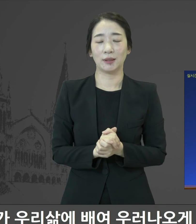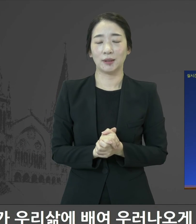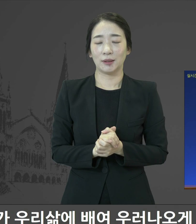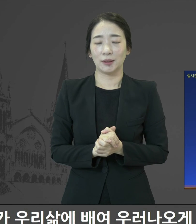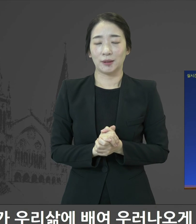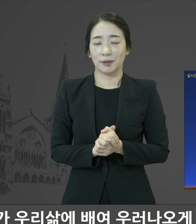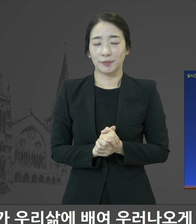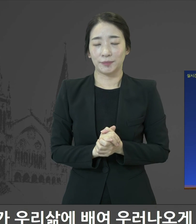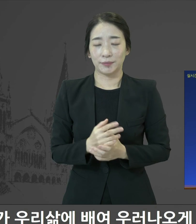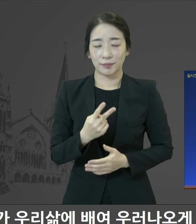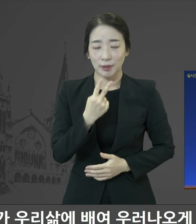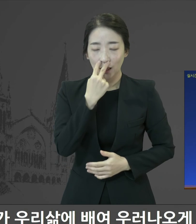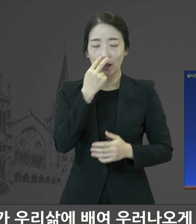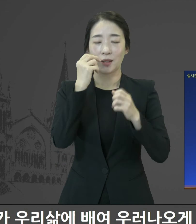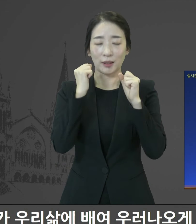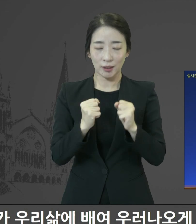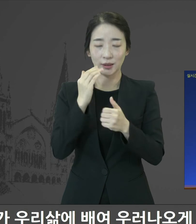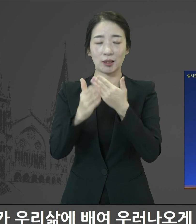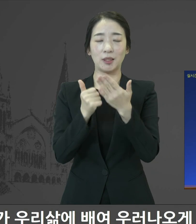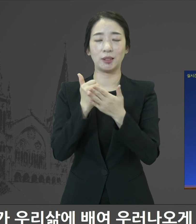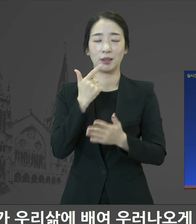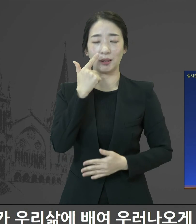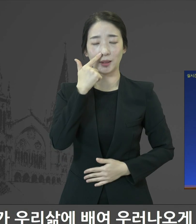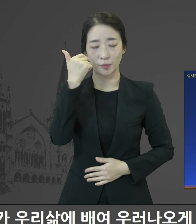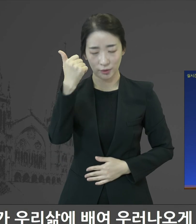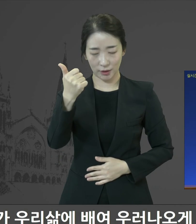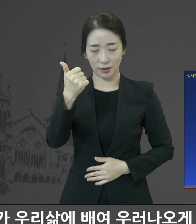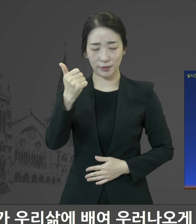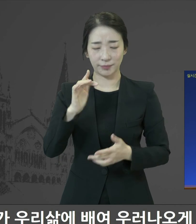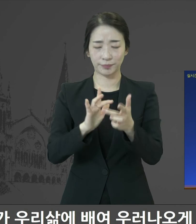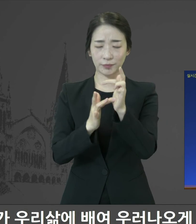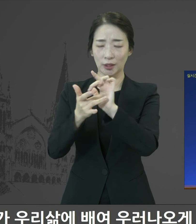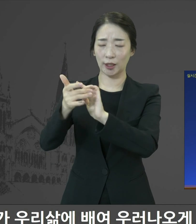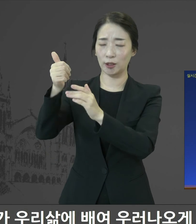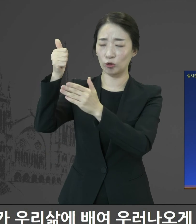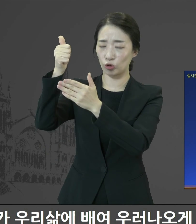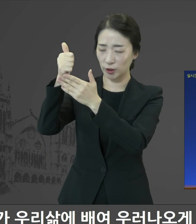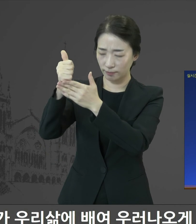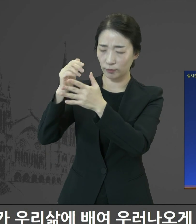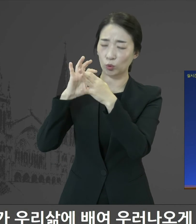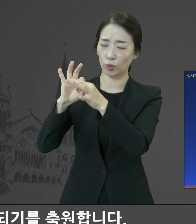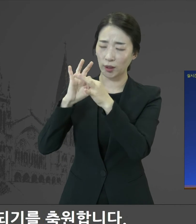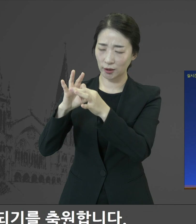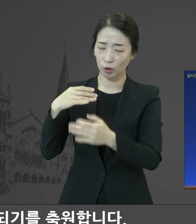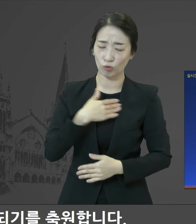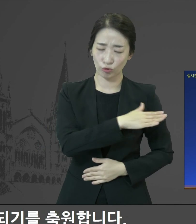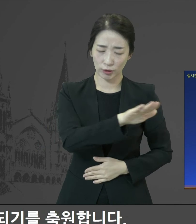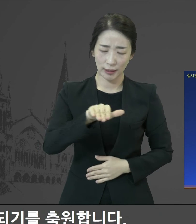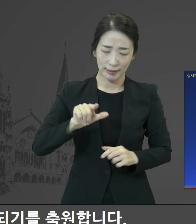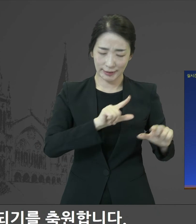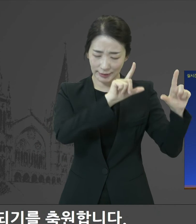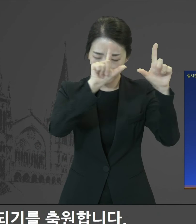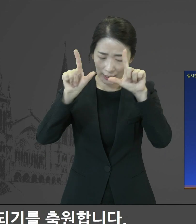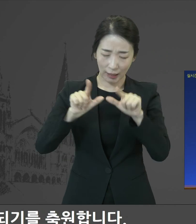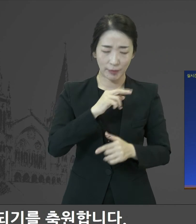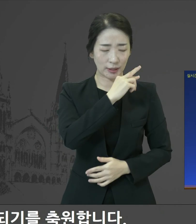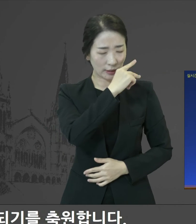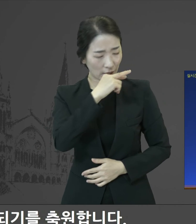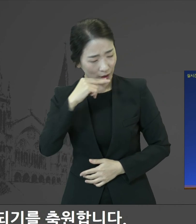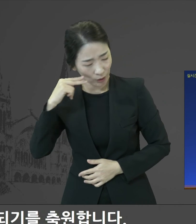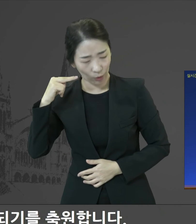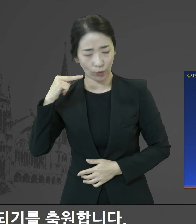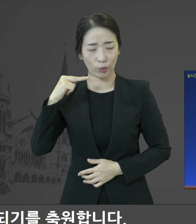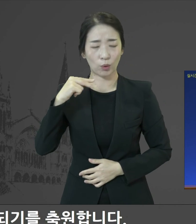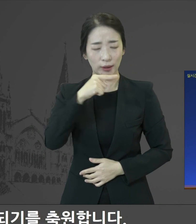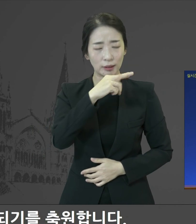살아계신 아버지 하나님, 예수님 때문에 우리의 삶이 향기롭게 하여 주시고 그 향기로